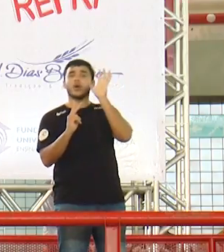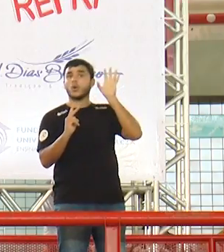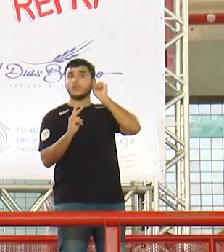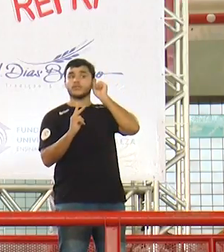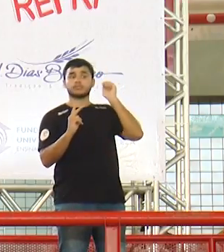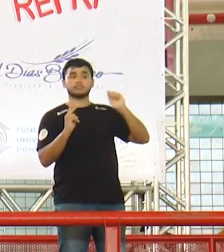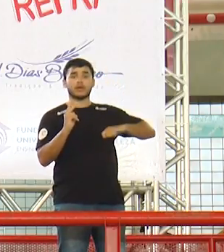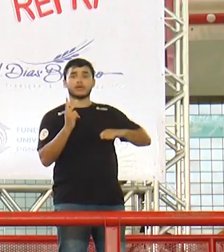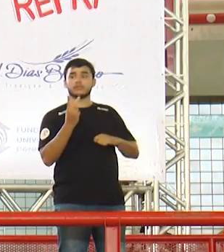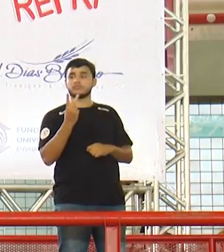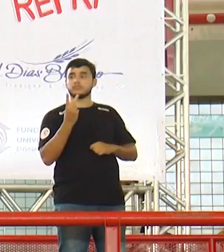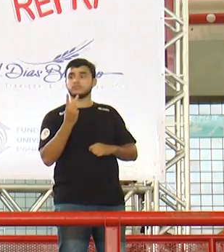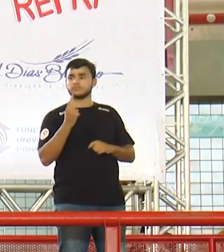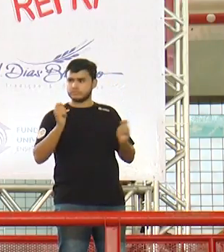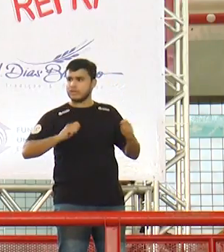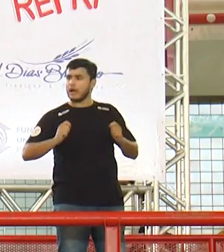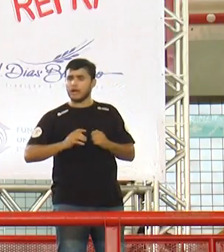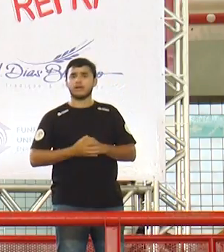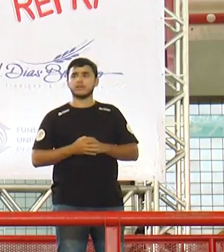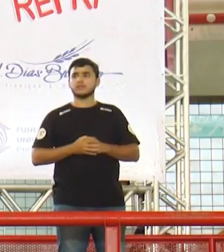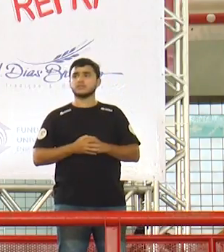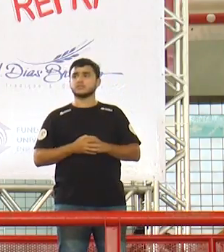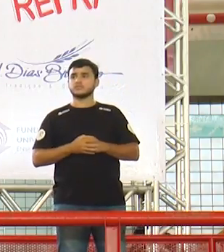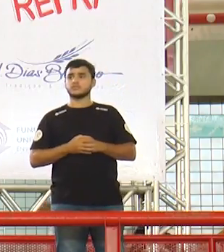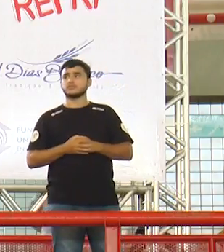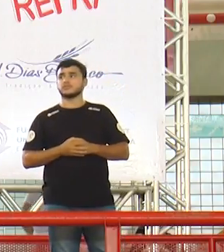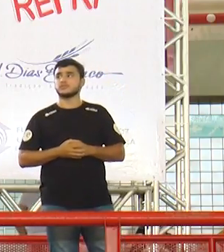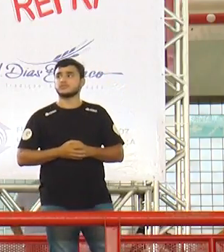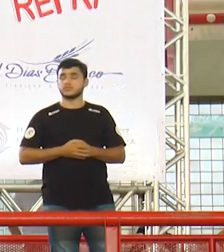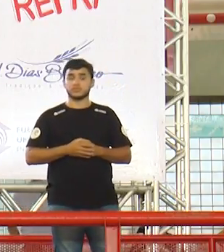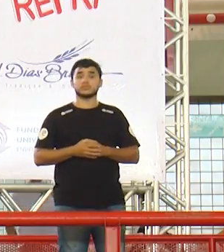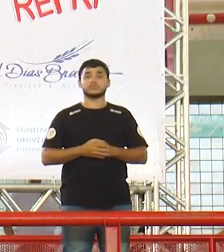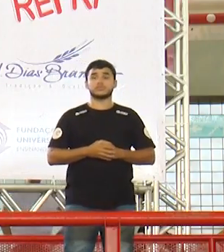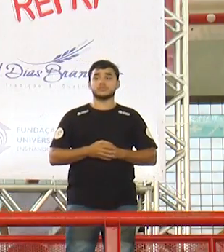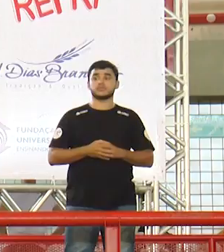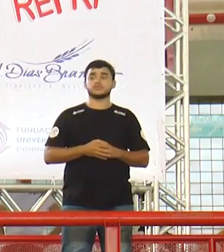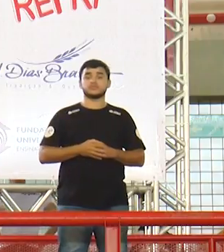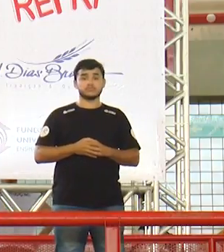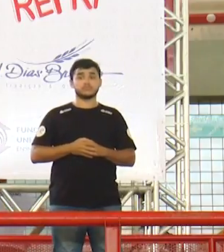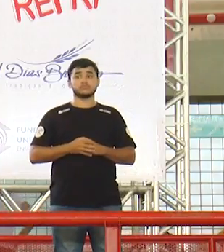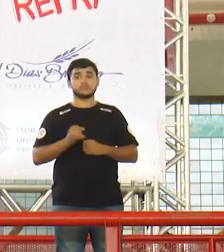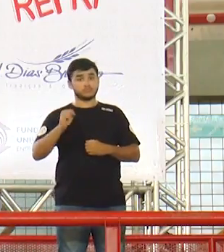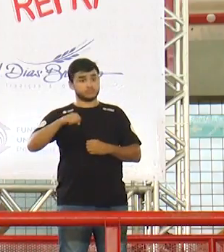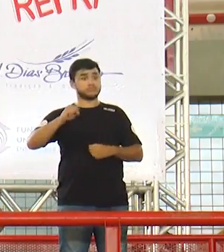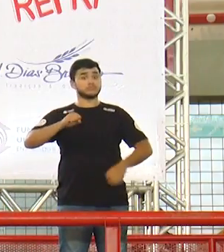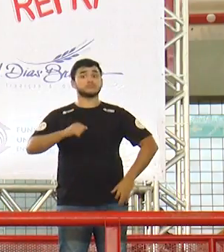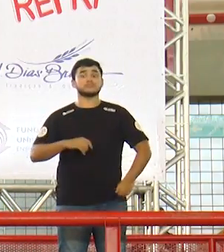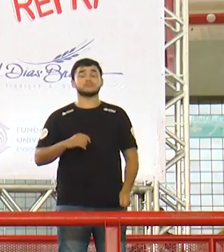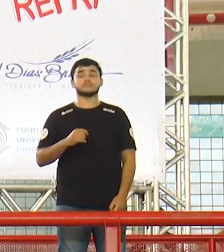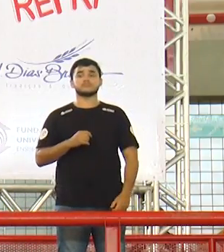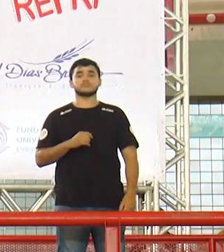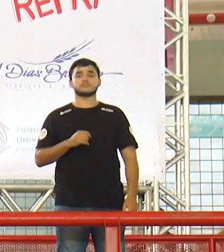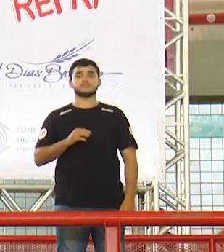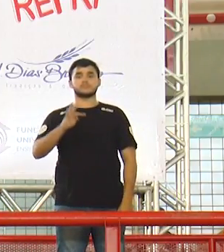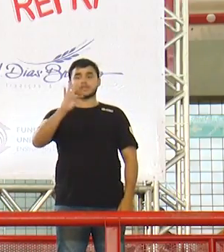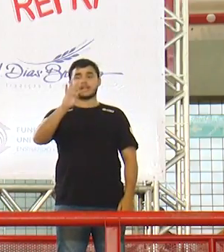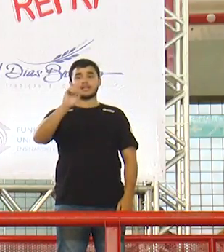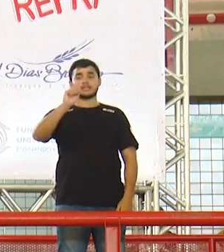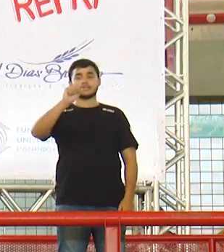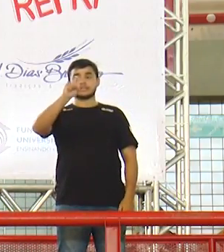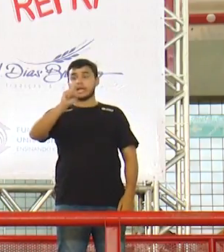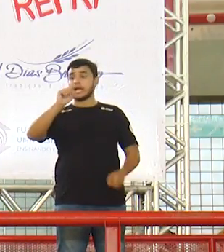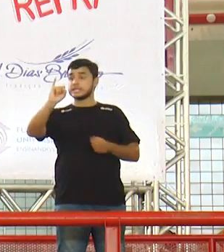Pessoal, isso não existe não. Existe sim. Existe não. Existe sim. Na palavra táxi.